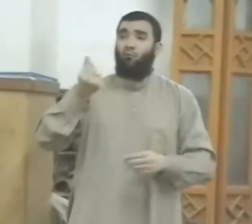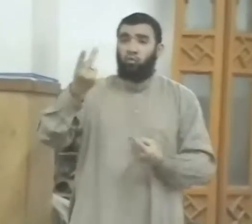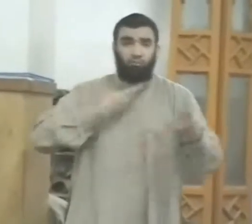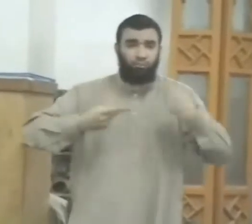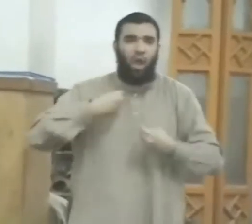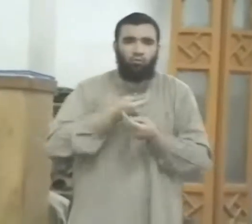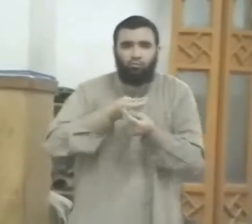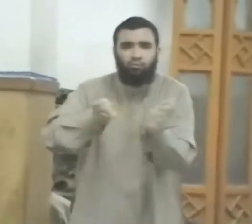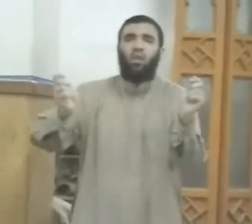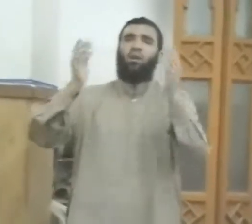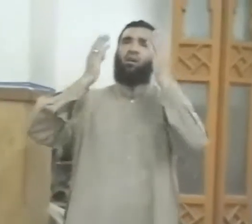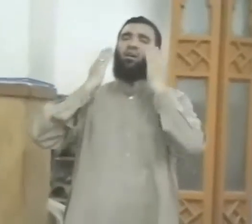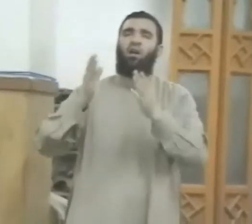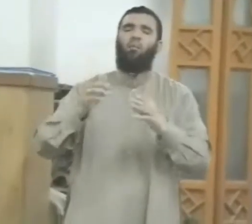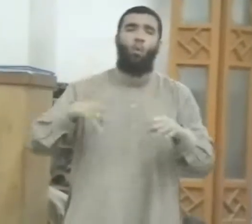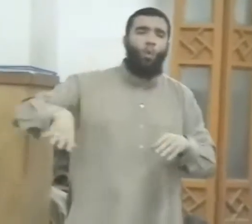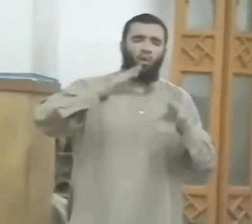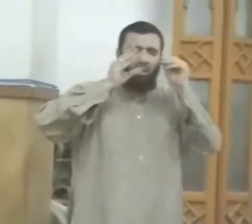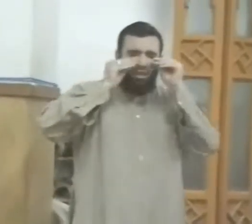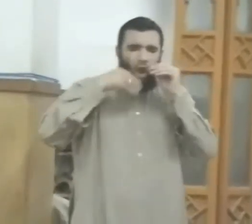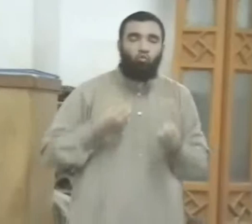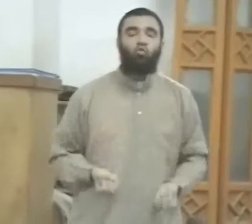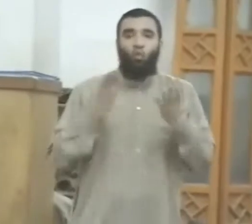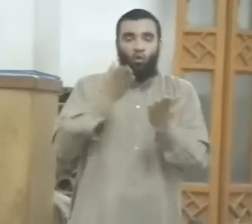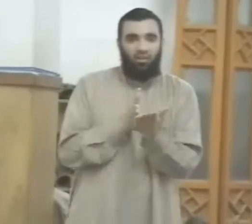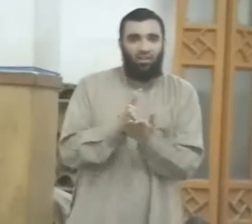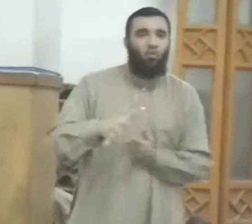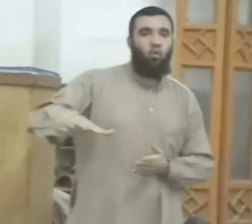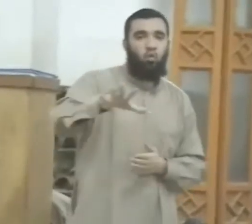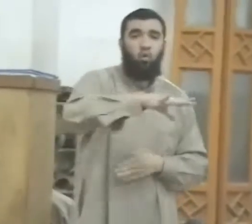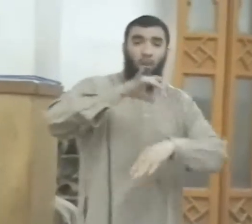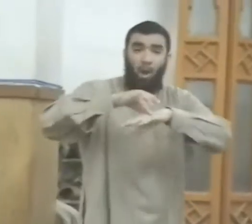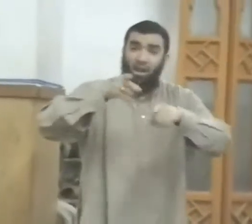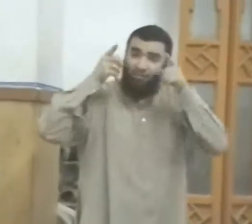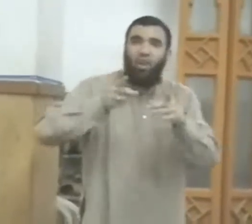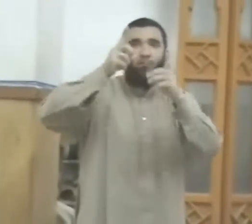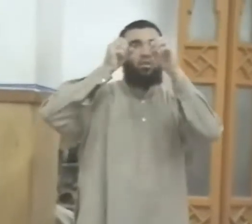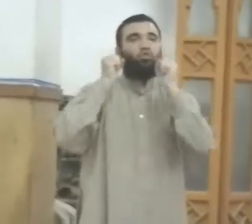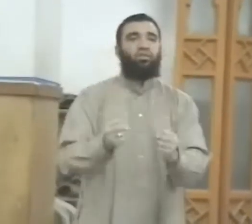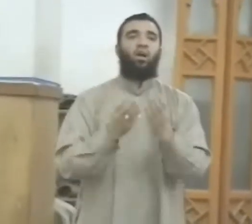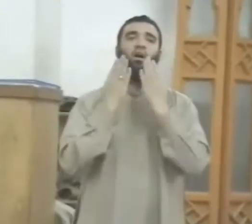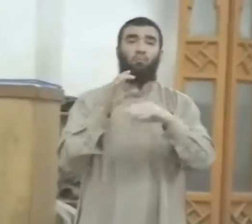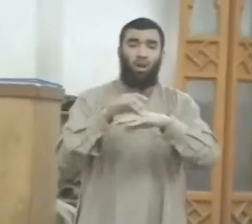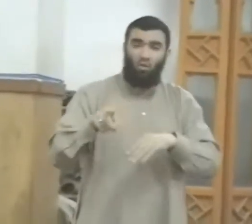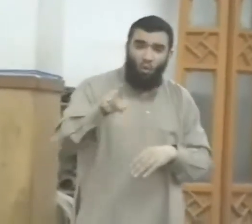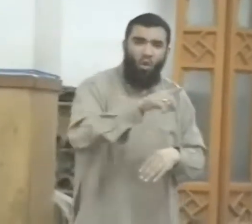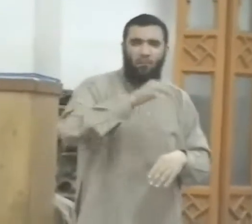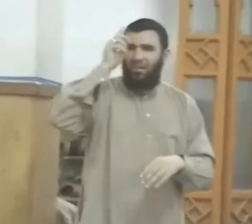أديته ولا ضالا إلا هديته ولا مريضا إلا شفيته ولا مبتلا إلا